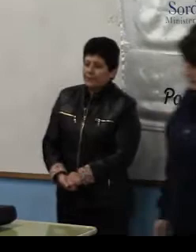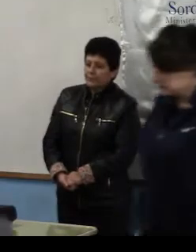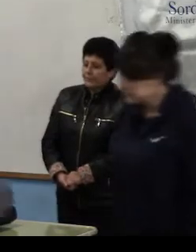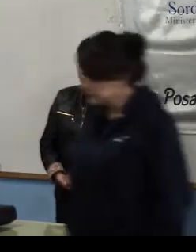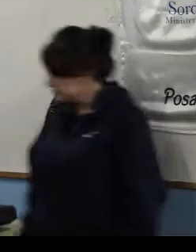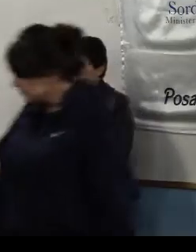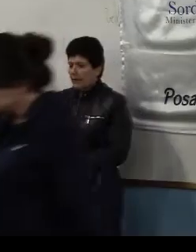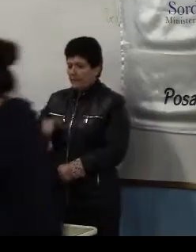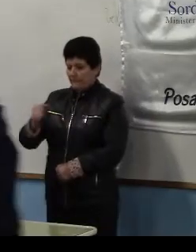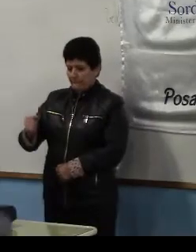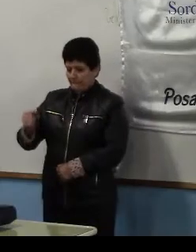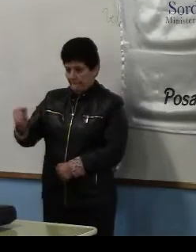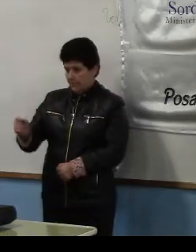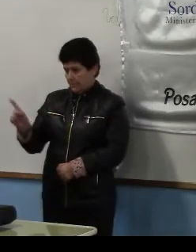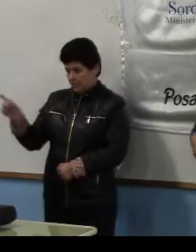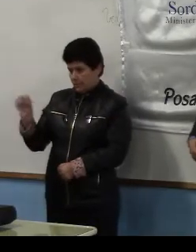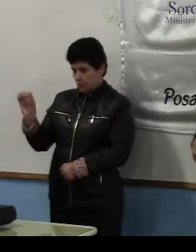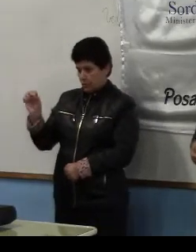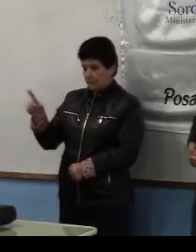Amén. Amén.